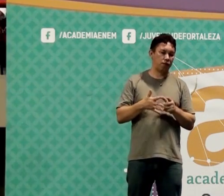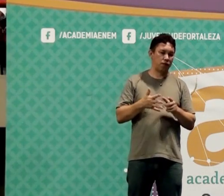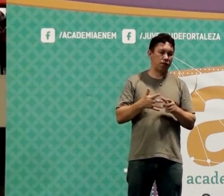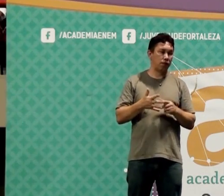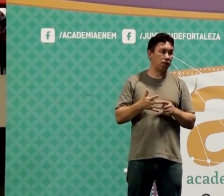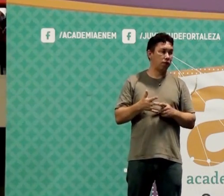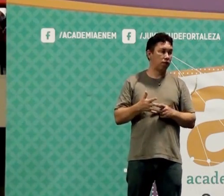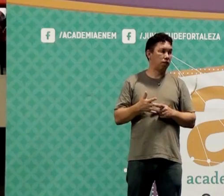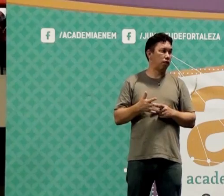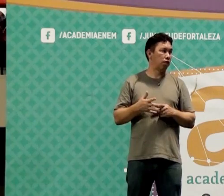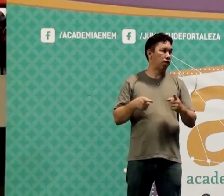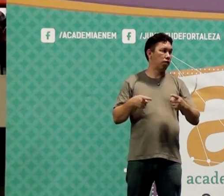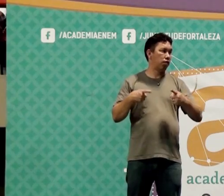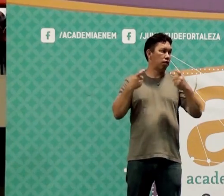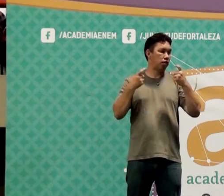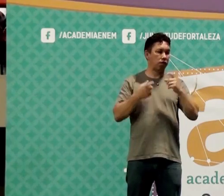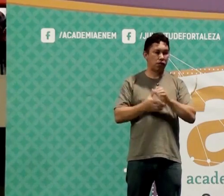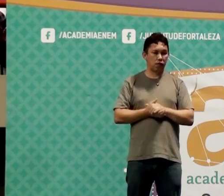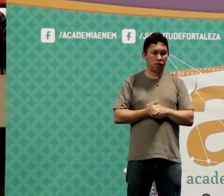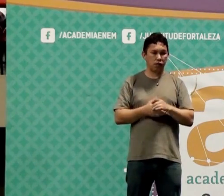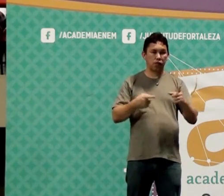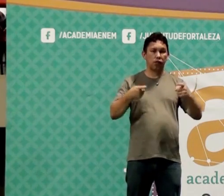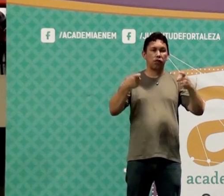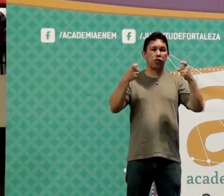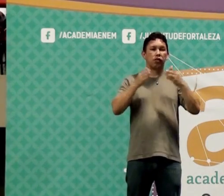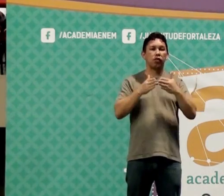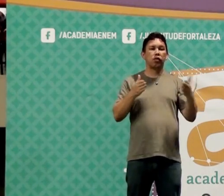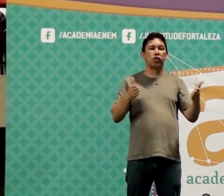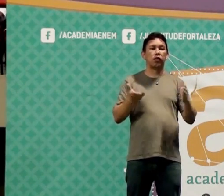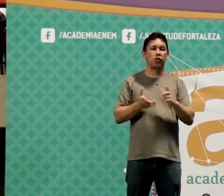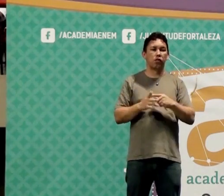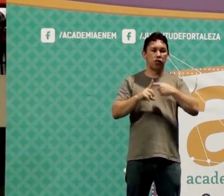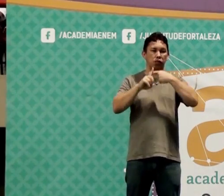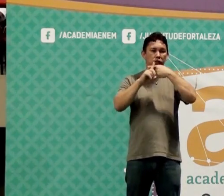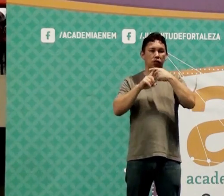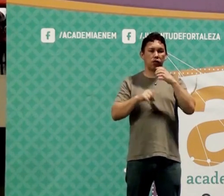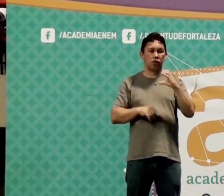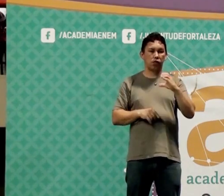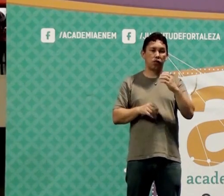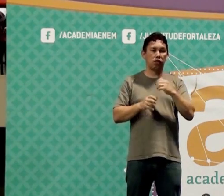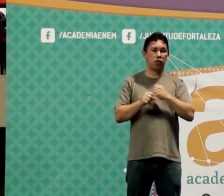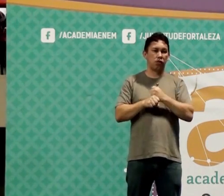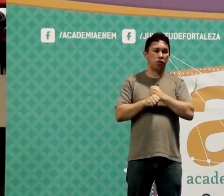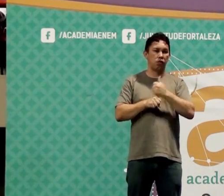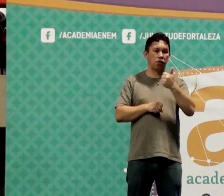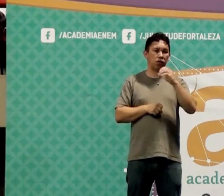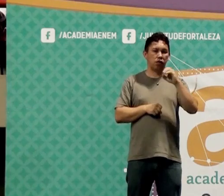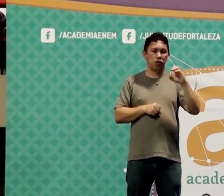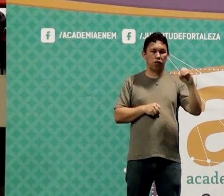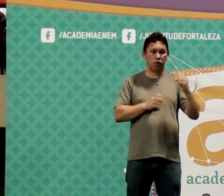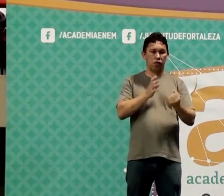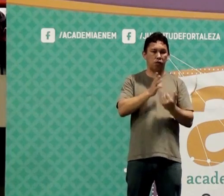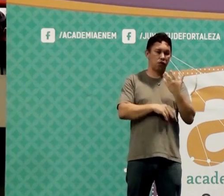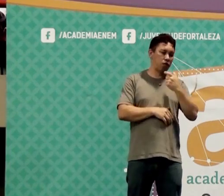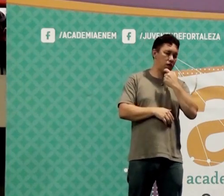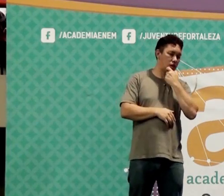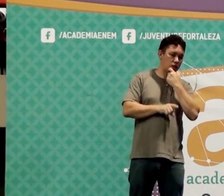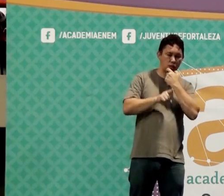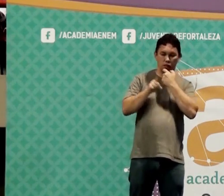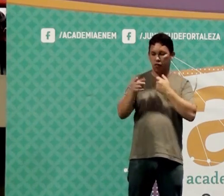Fome, doença, guerra. Tu tem que procurar a opção que tem a fome, doença e guerra